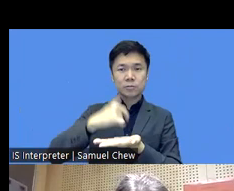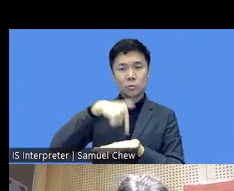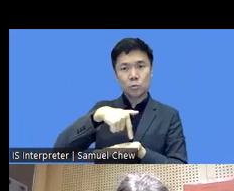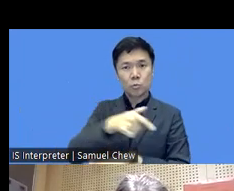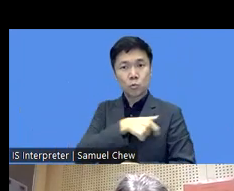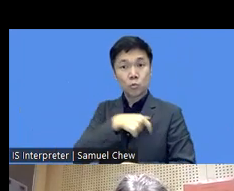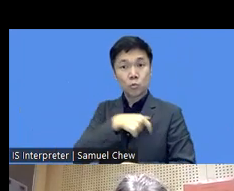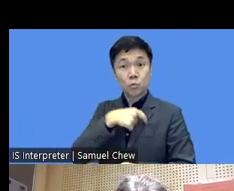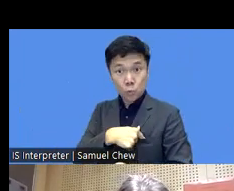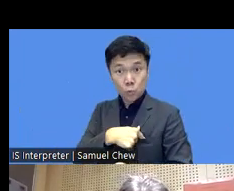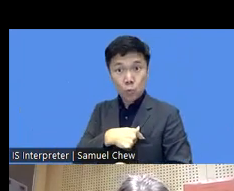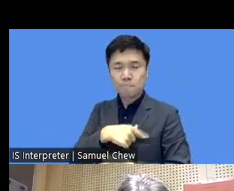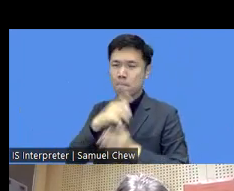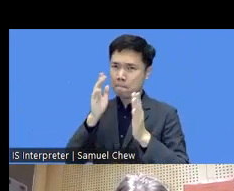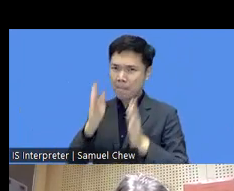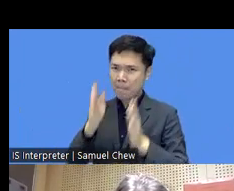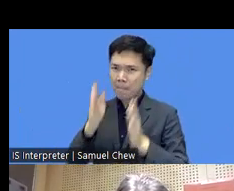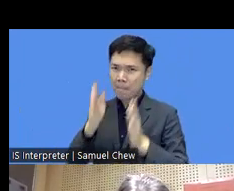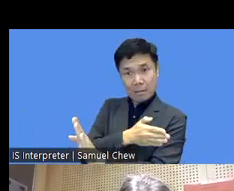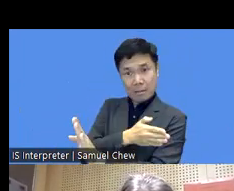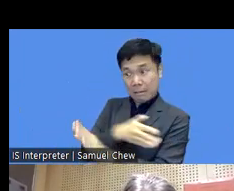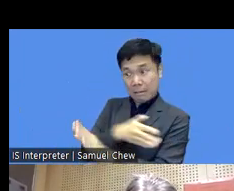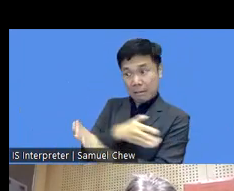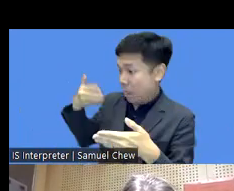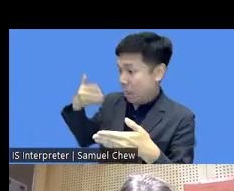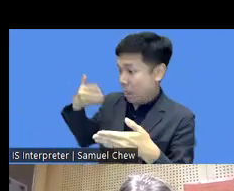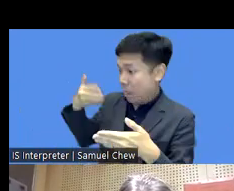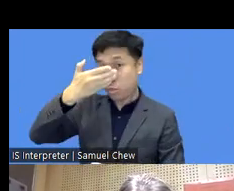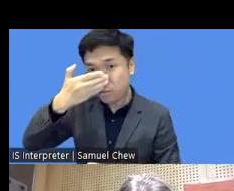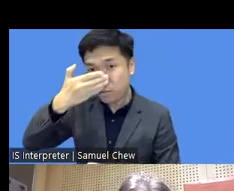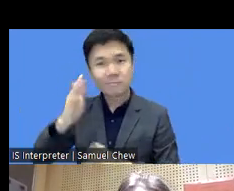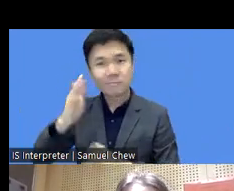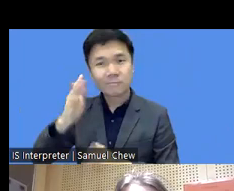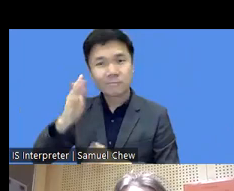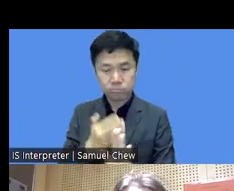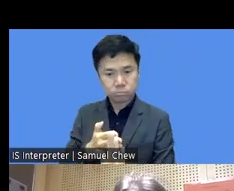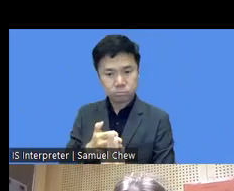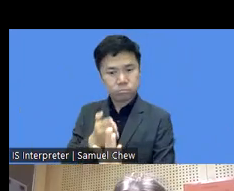habilitarles visados y, más importante,